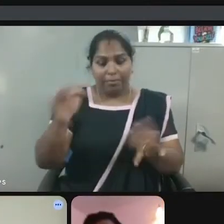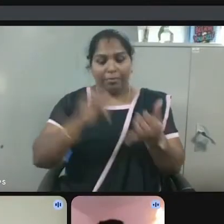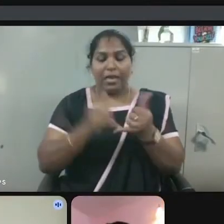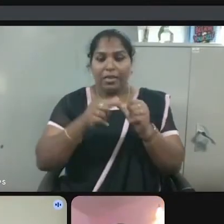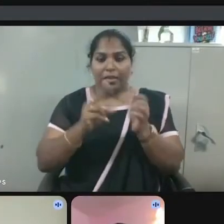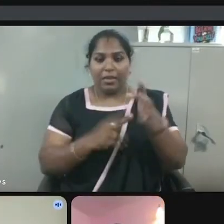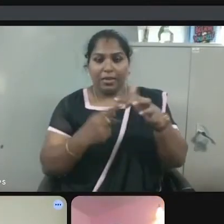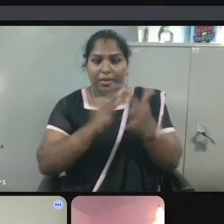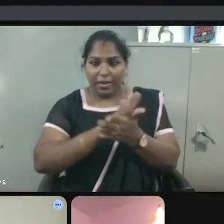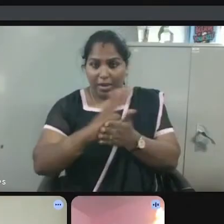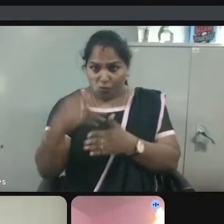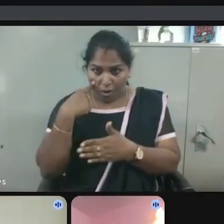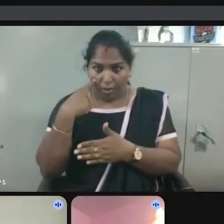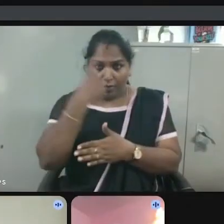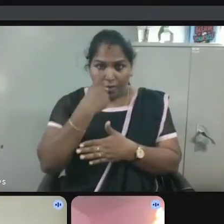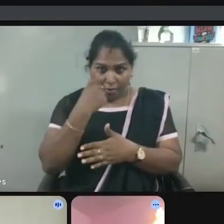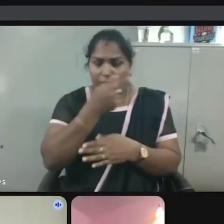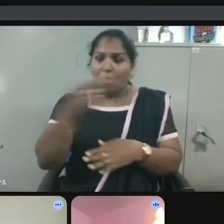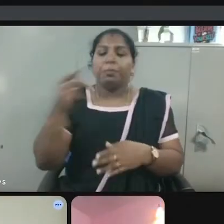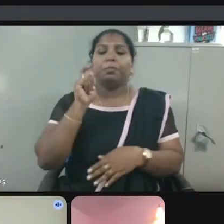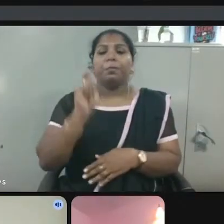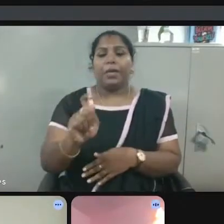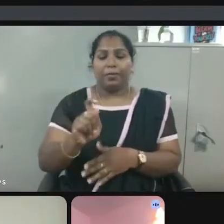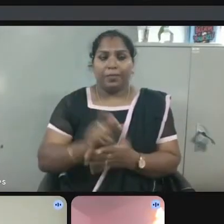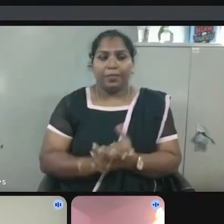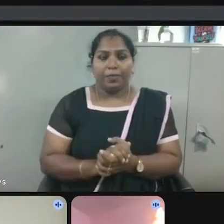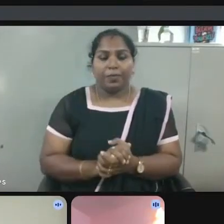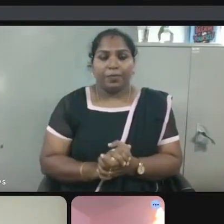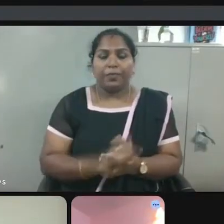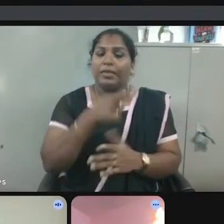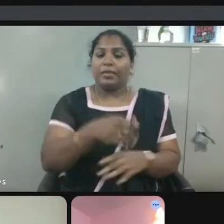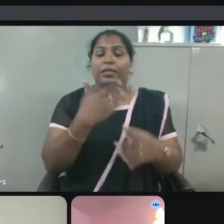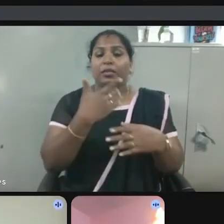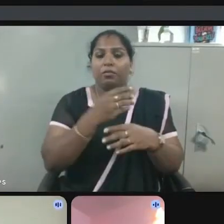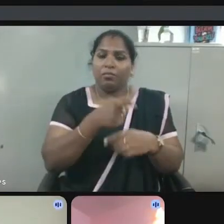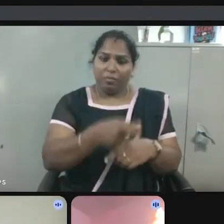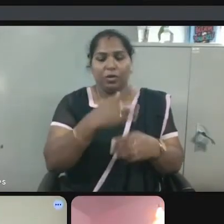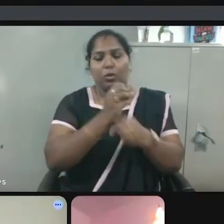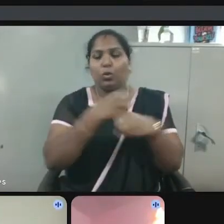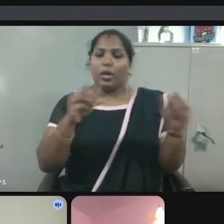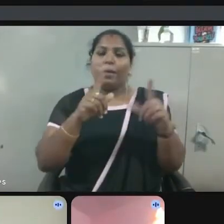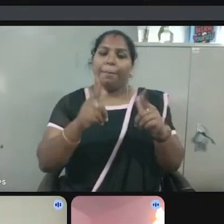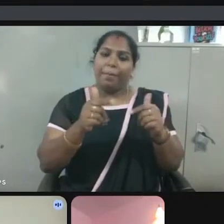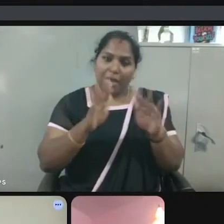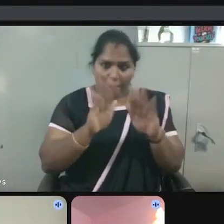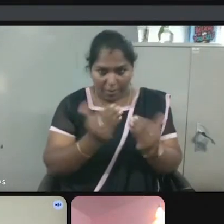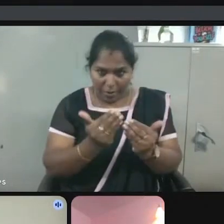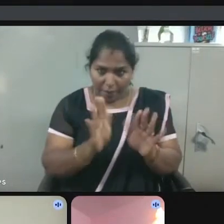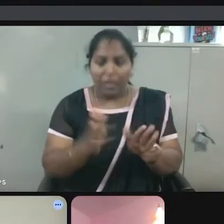PS-നെ പിൻ ചെയ്യേണ്ടതാണ്. അതുപോലെ തന്നെ ഈ സെഷൻ ഗൂഗിൾ മീറ്റിലൂടെയും മിഷന്റെ യൂട്യൂബ് ചാനൽ